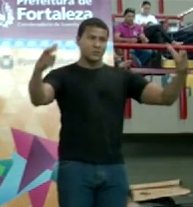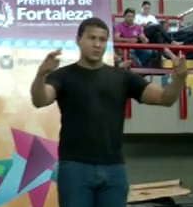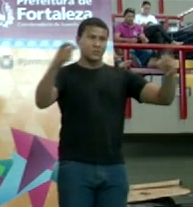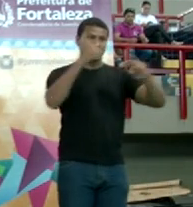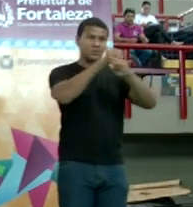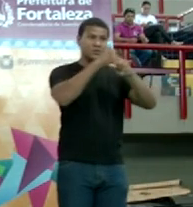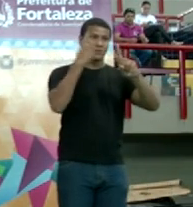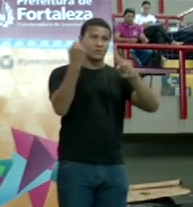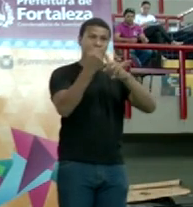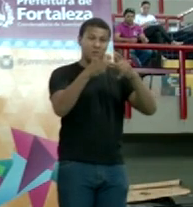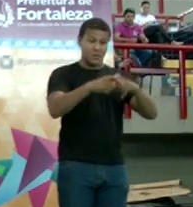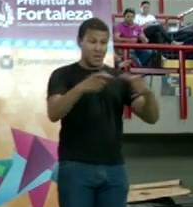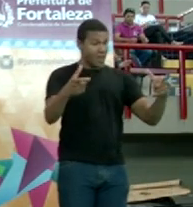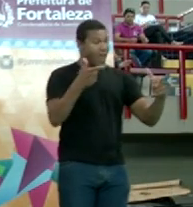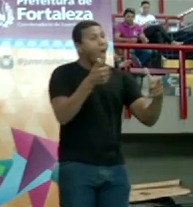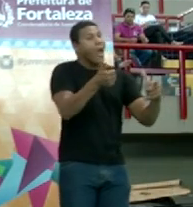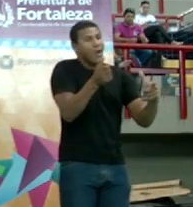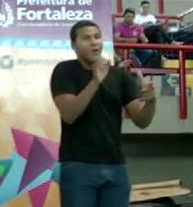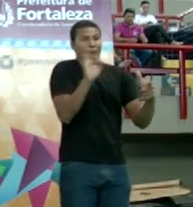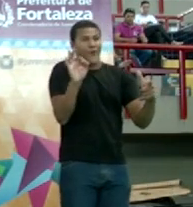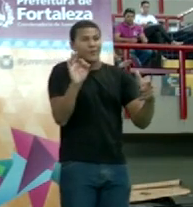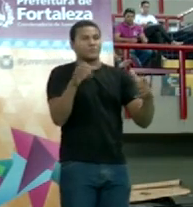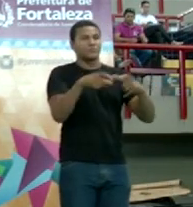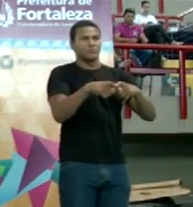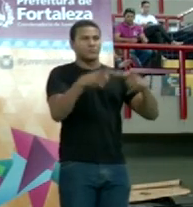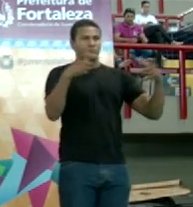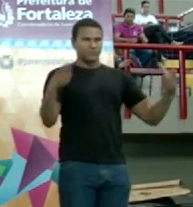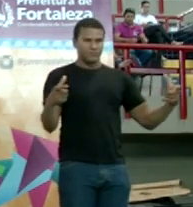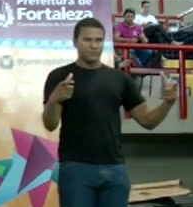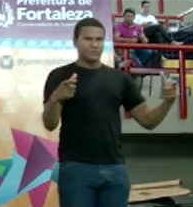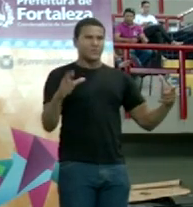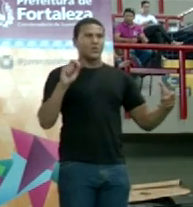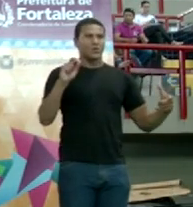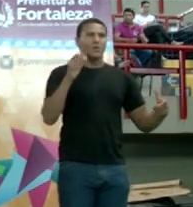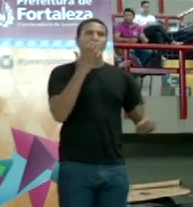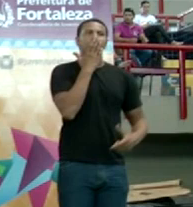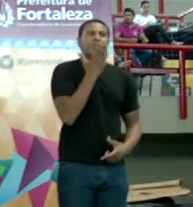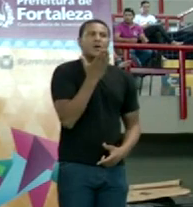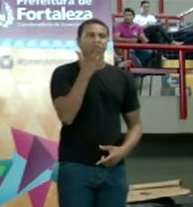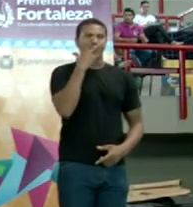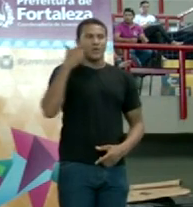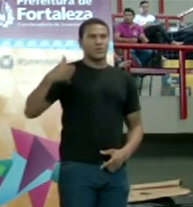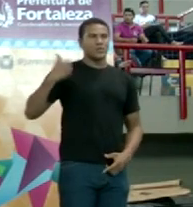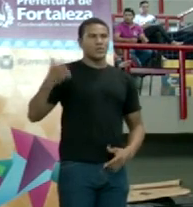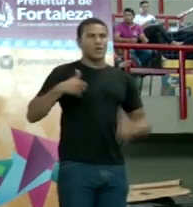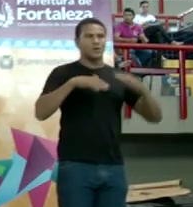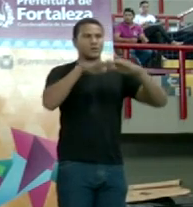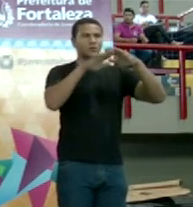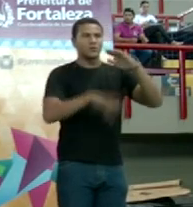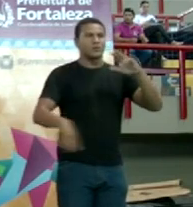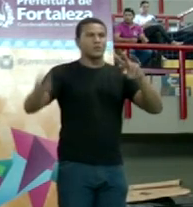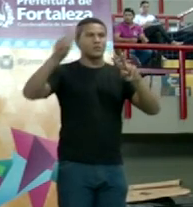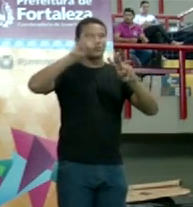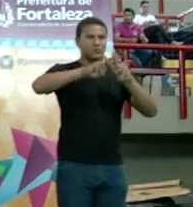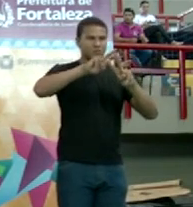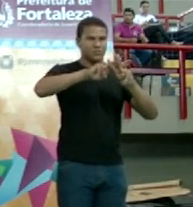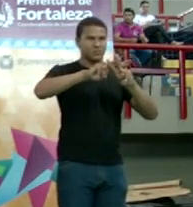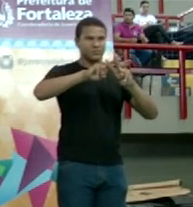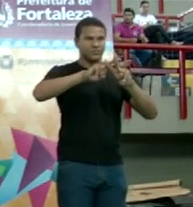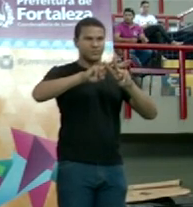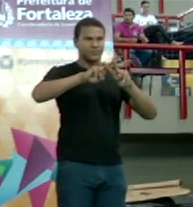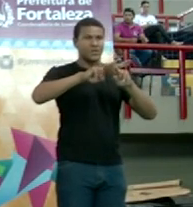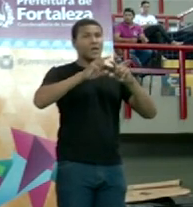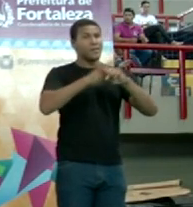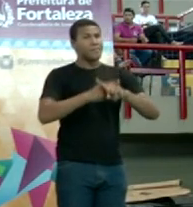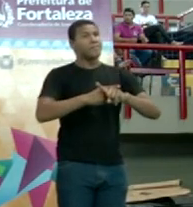para evitar generalizar, é a favor da redução da maioridade penal. No entanto, essa